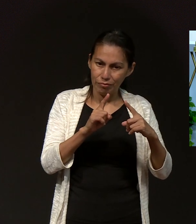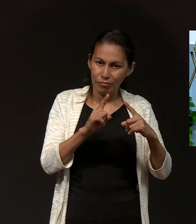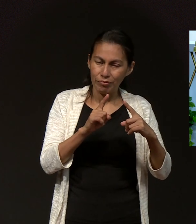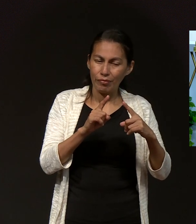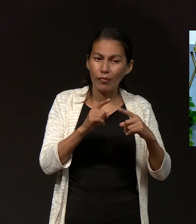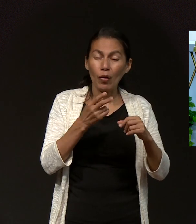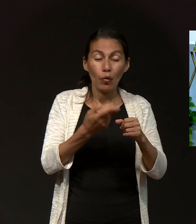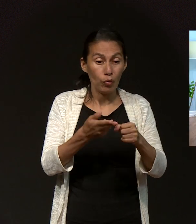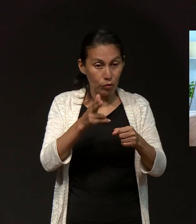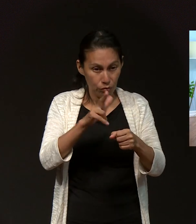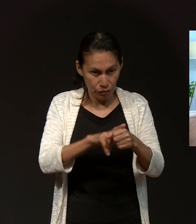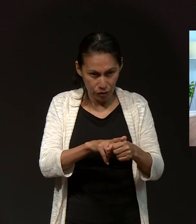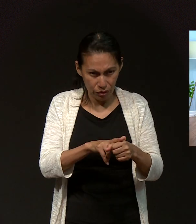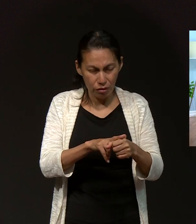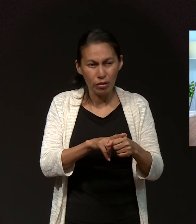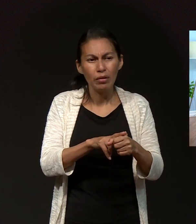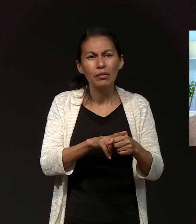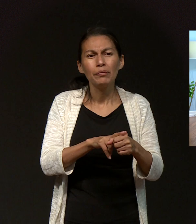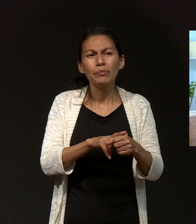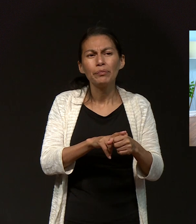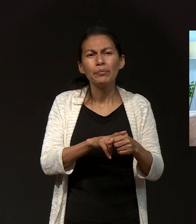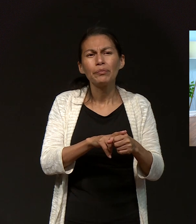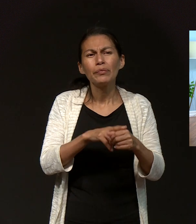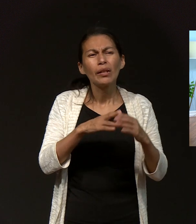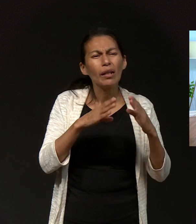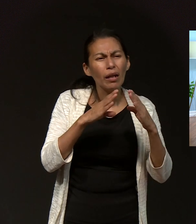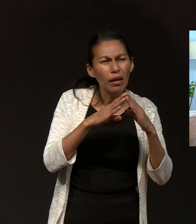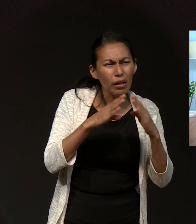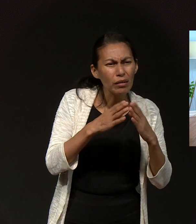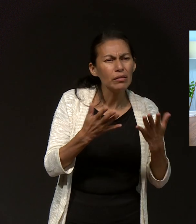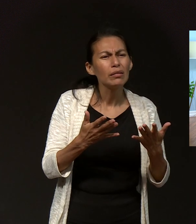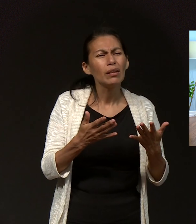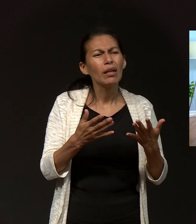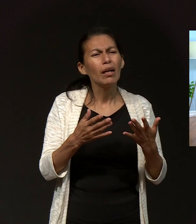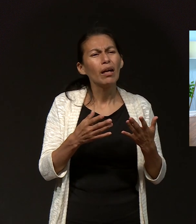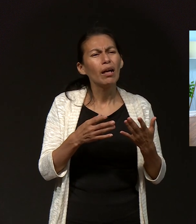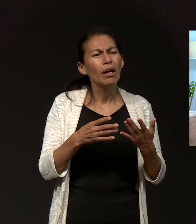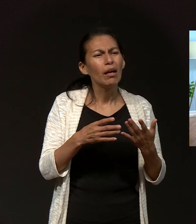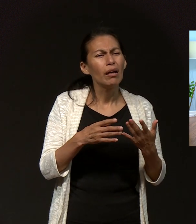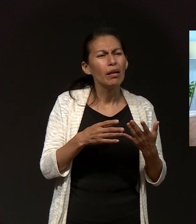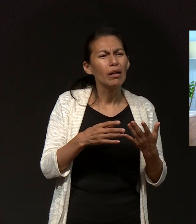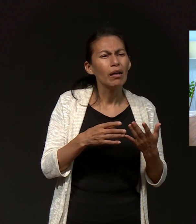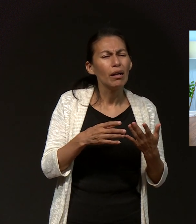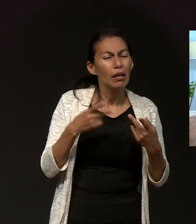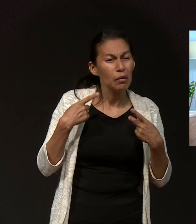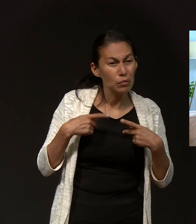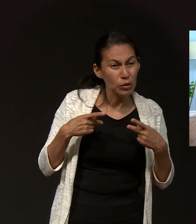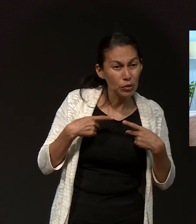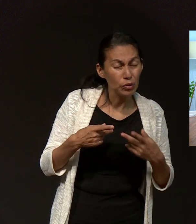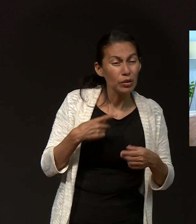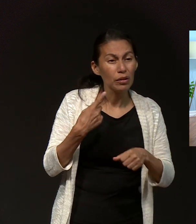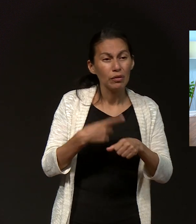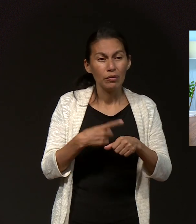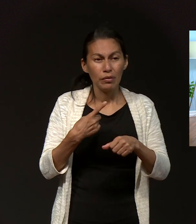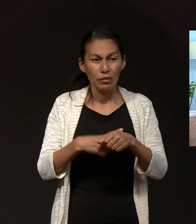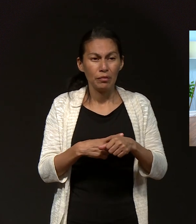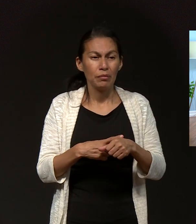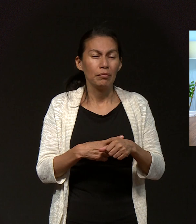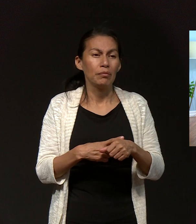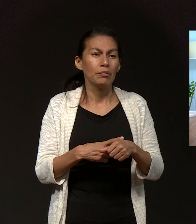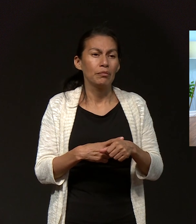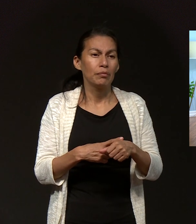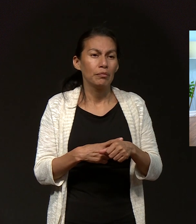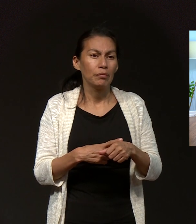Desde la necesidad de nuestro corazón. en los hospitales, en las casas, en las camas de